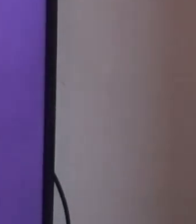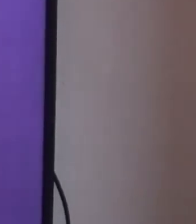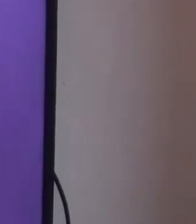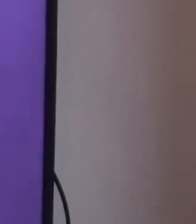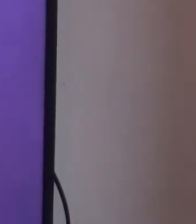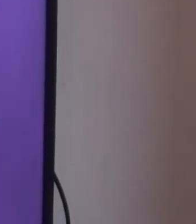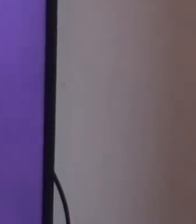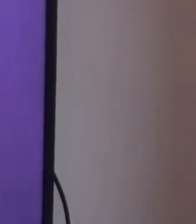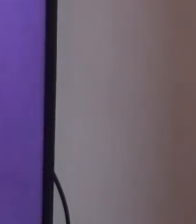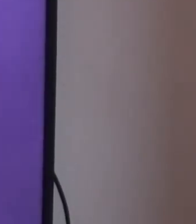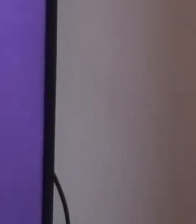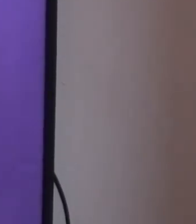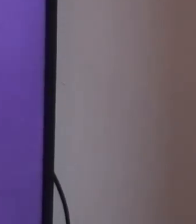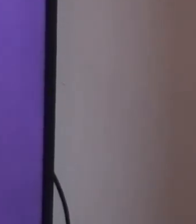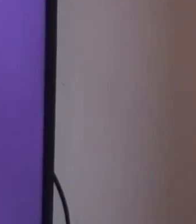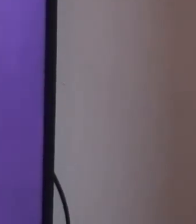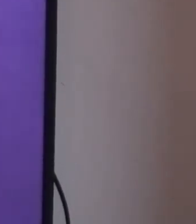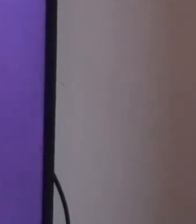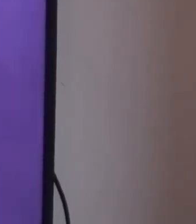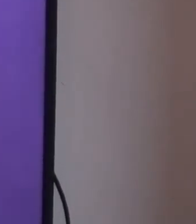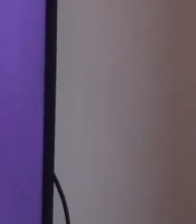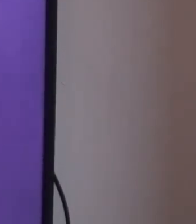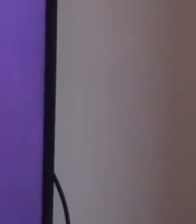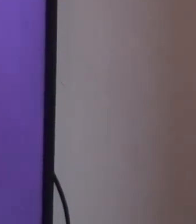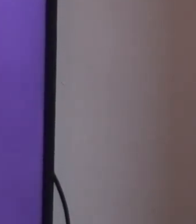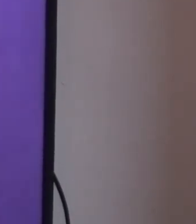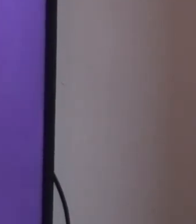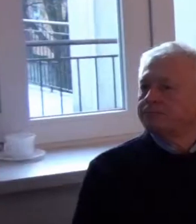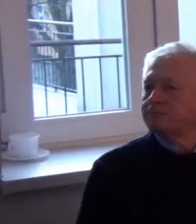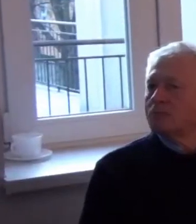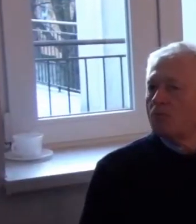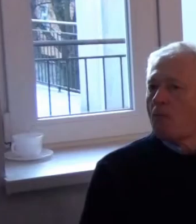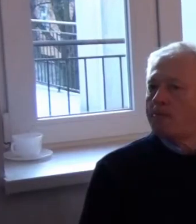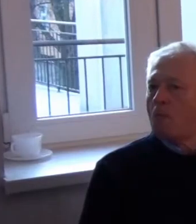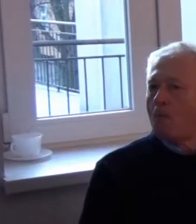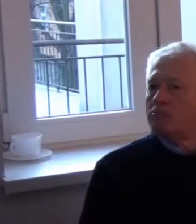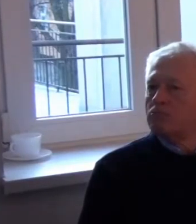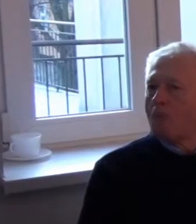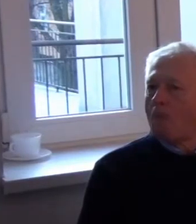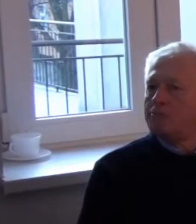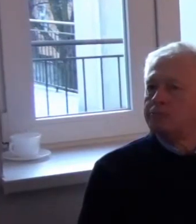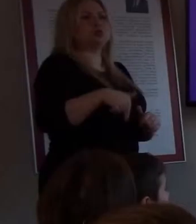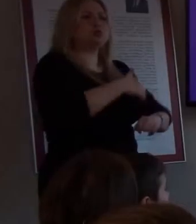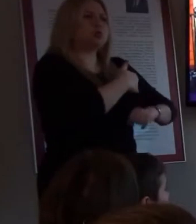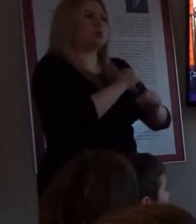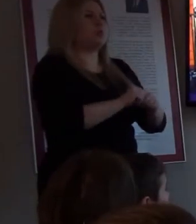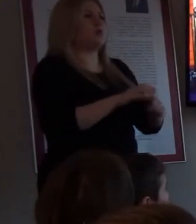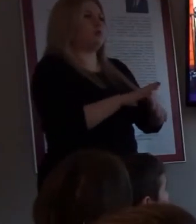uchodziliśmy jako miasto za najbardziej morskie miasto w głębi lądu z tego domu.